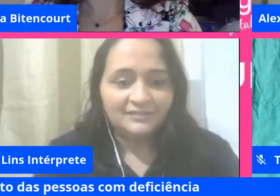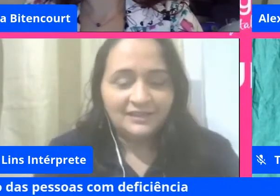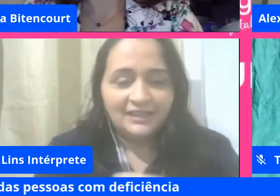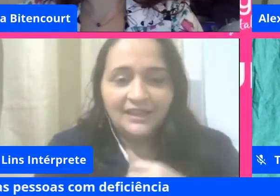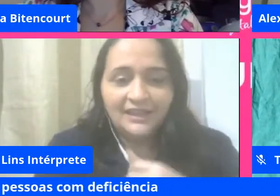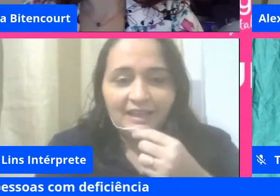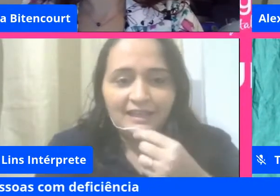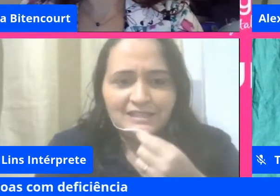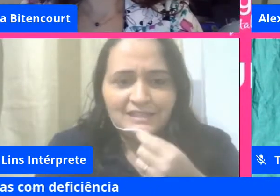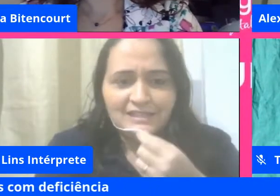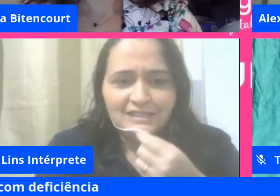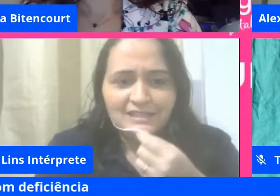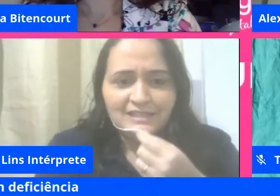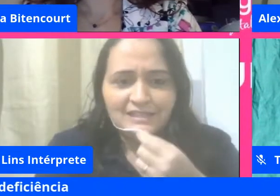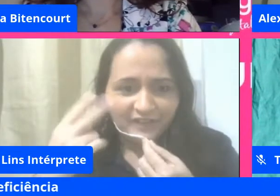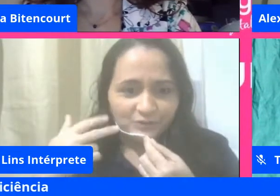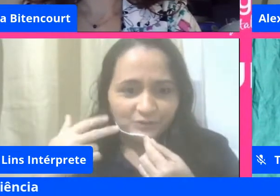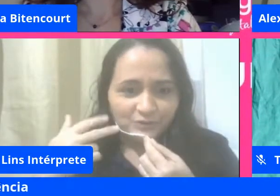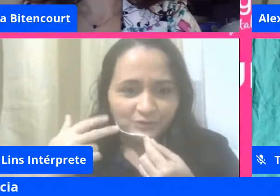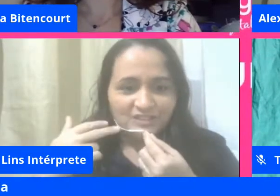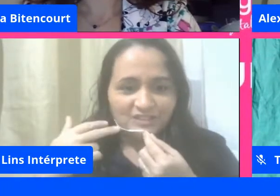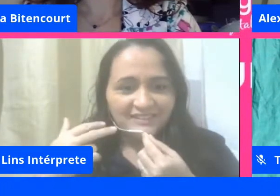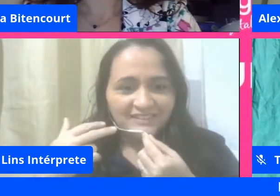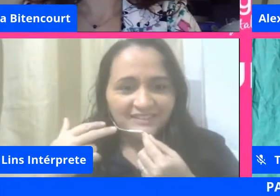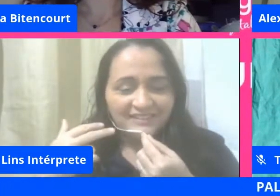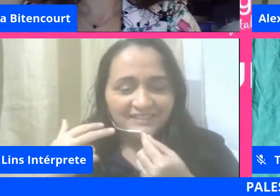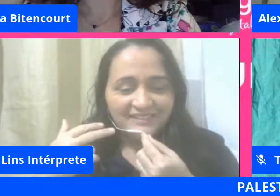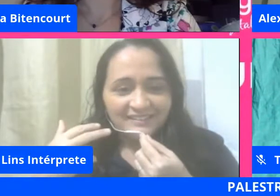Estão me vendo, gente? Sim, Mary.